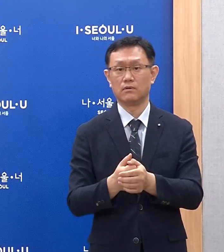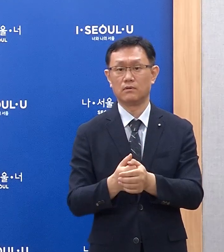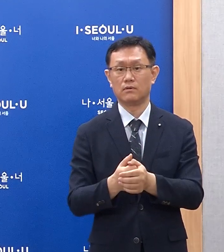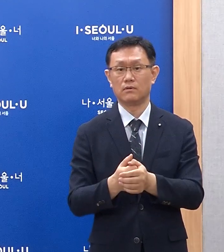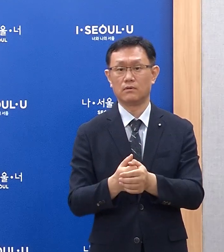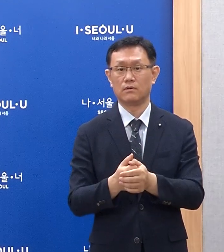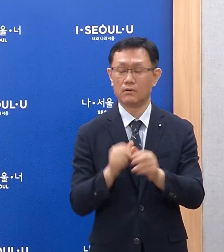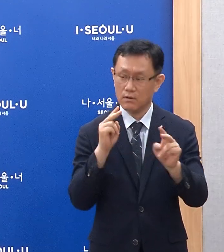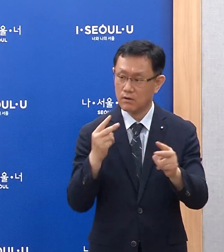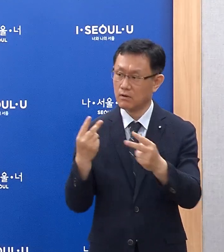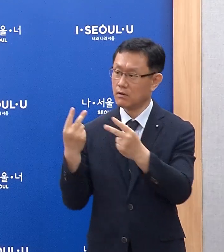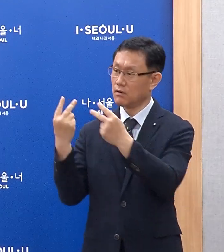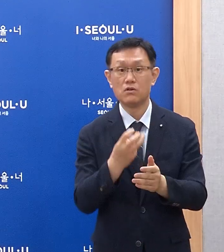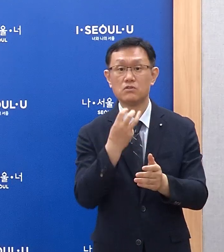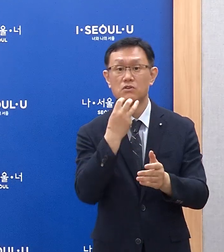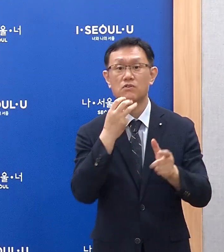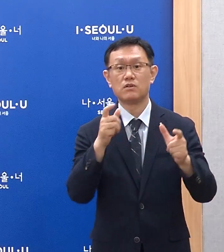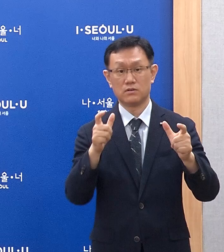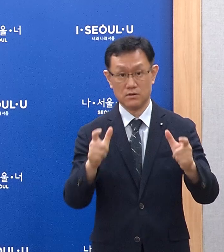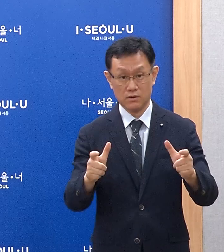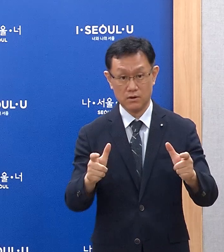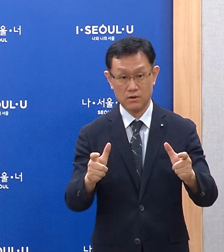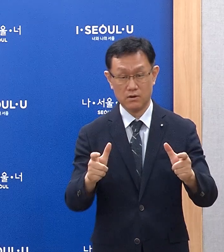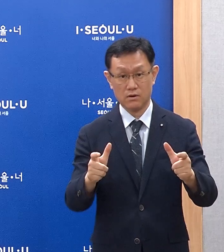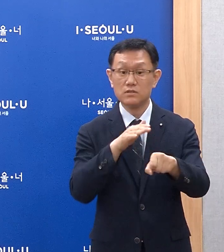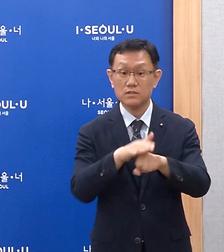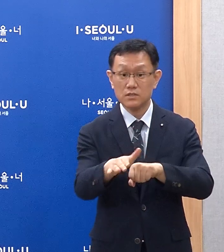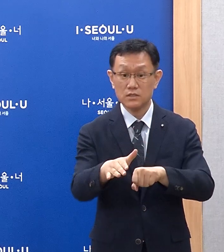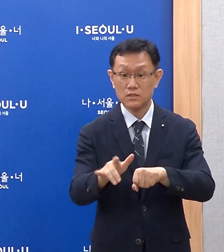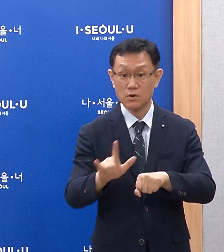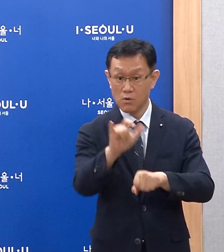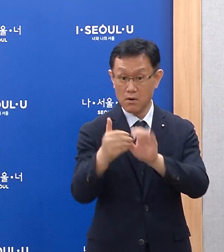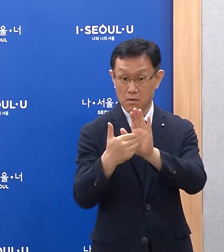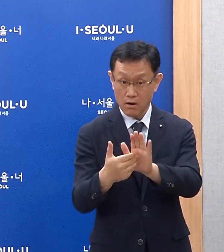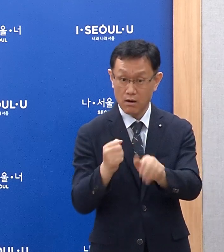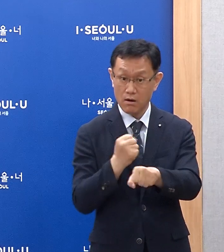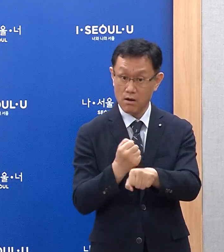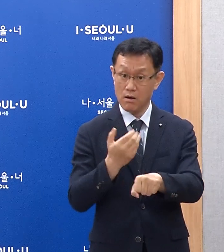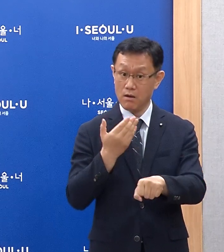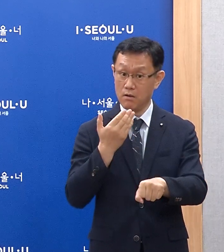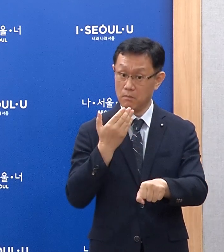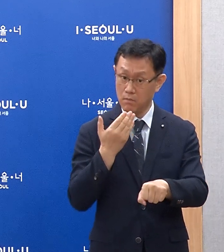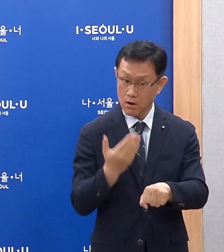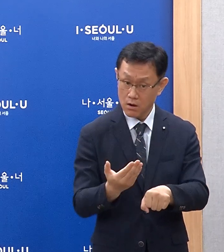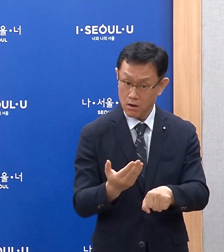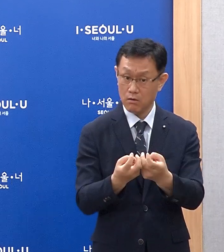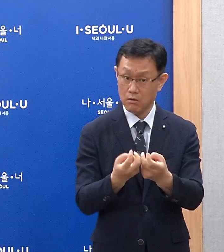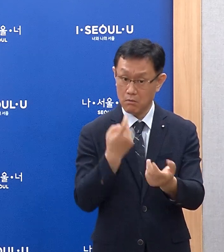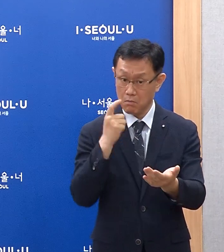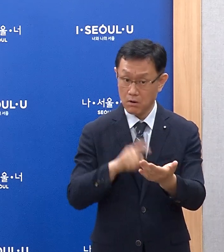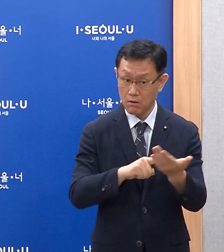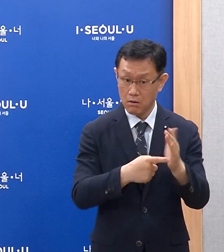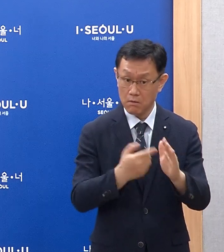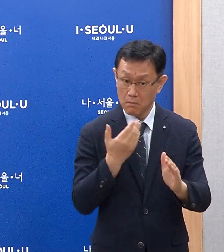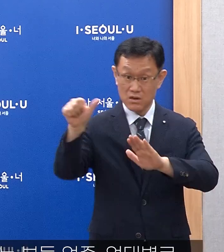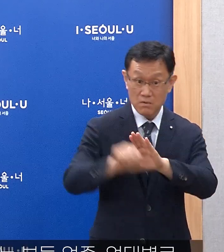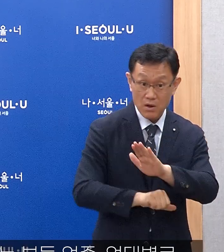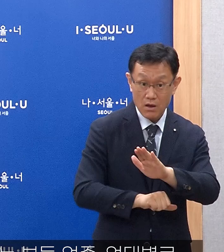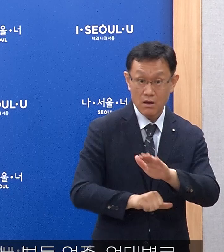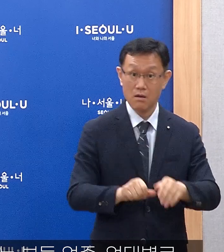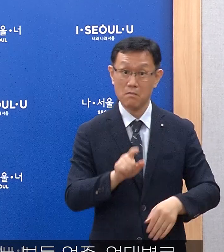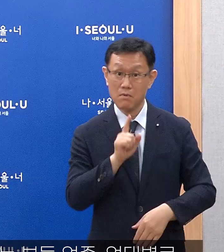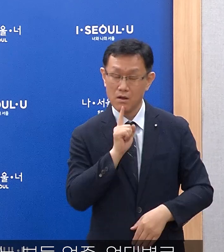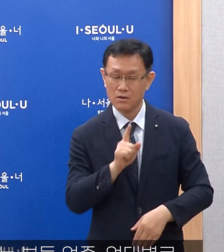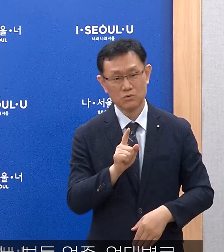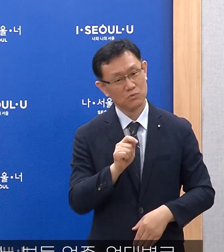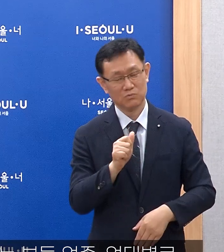서울형 상생 방역이라는 것이 실행된 적이 있는가 되짚어보시면 그런 사실이 없다는 사실을 아시게 될 겁니다.